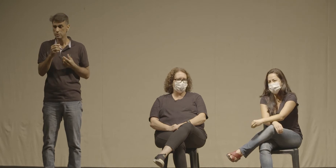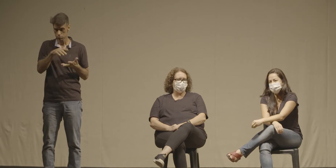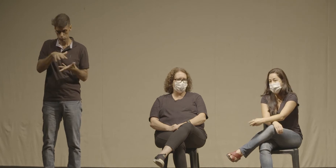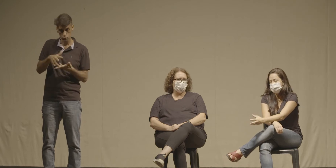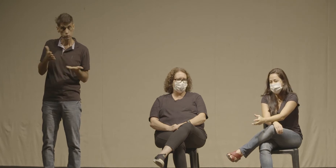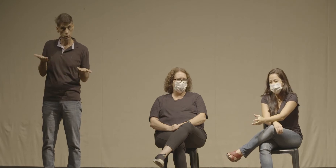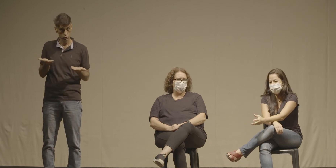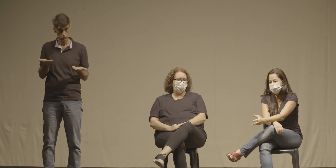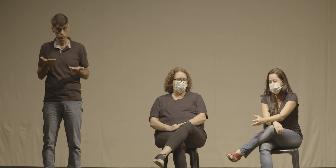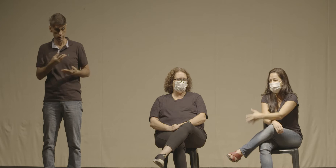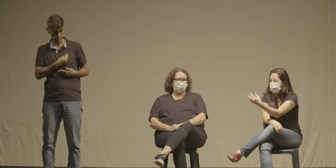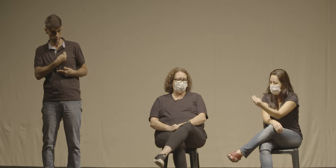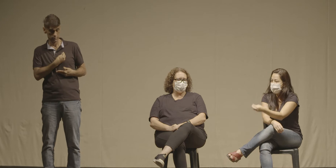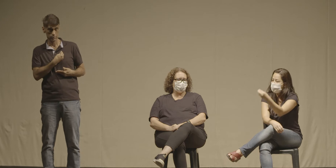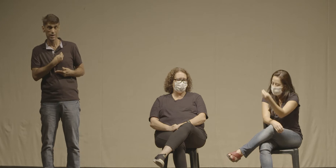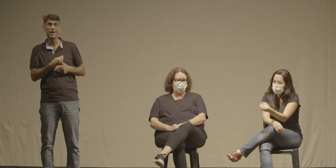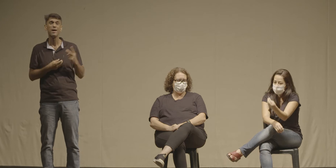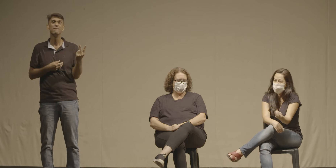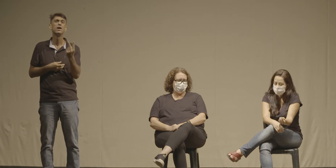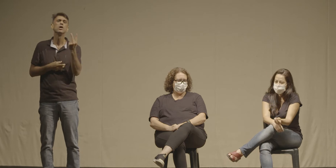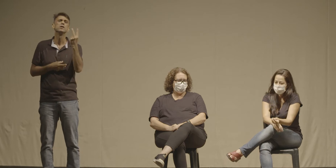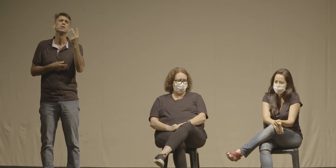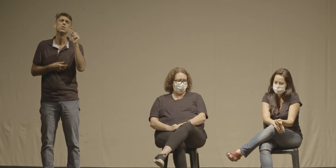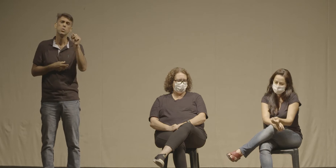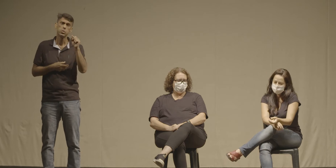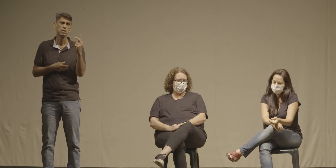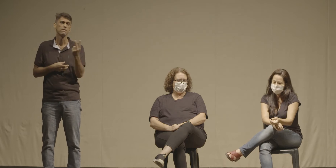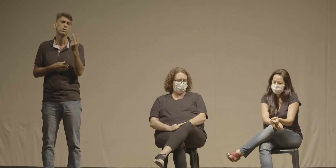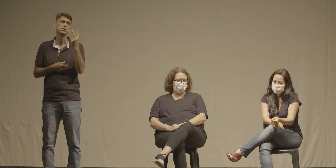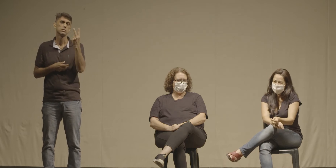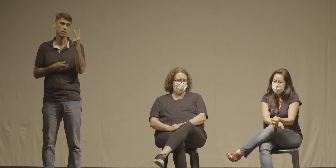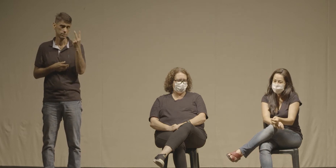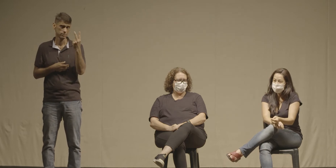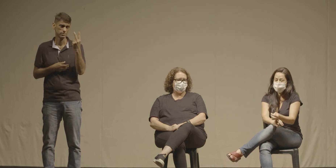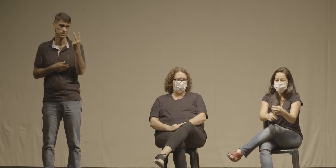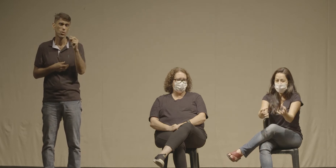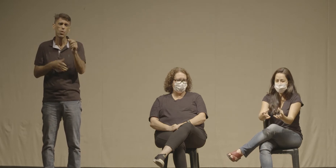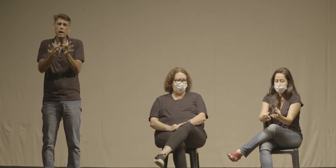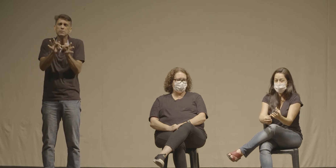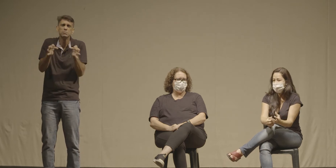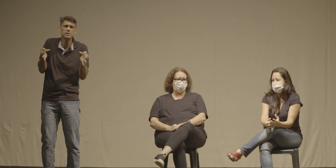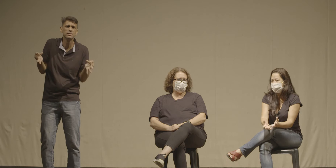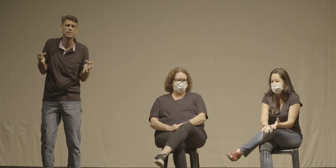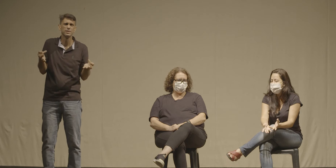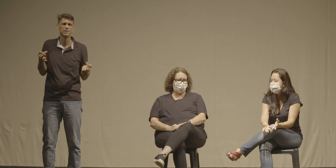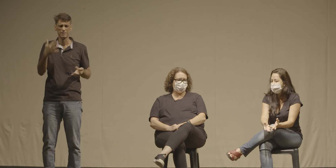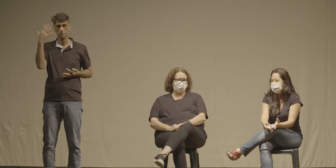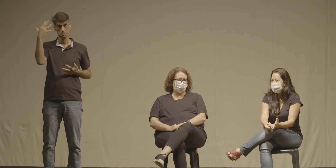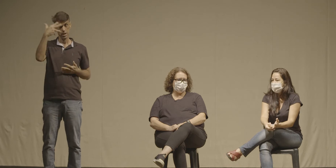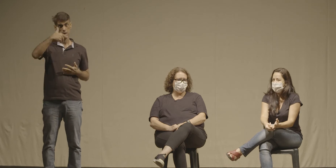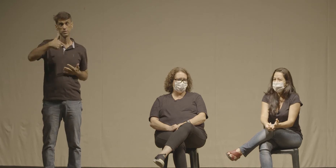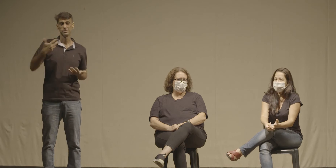de hoje, para o que a gente vive, elas valorizam o que realmente deveria ser valorizado. Né? A simplicidade da coisa é de uma